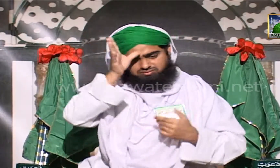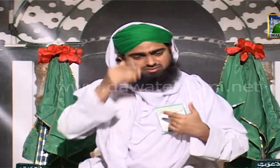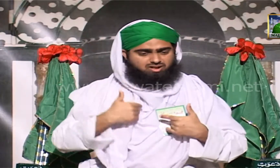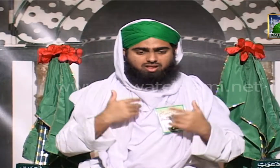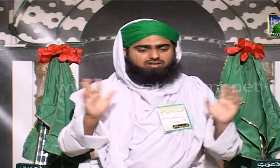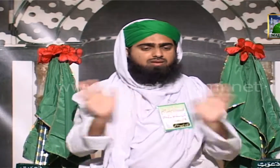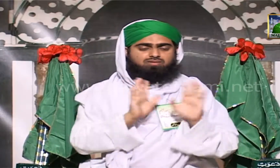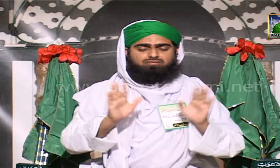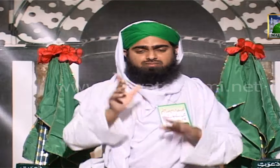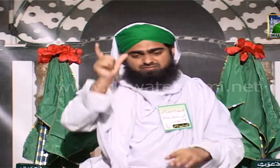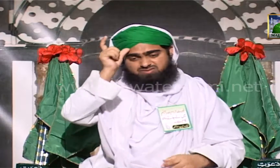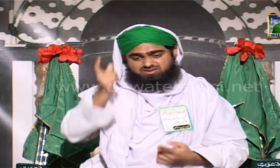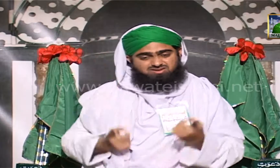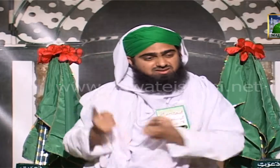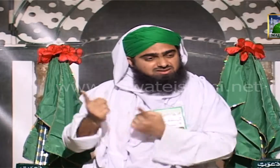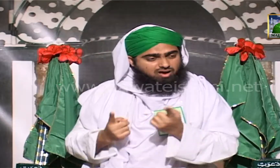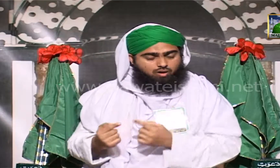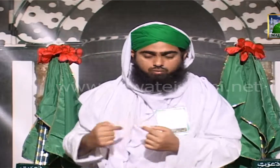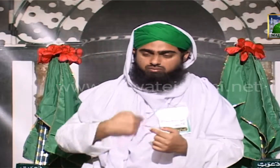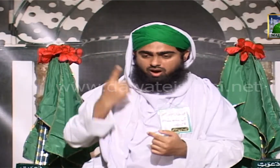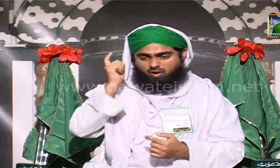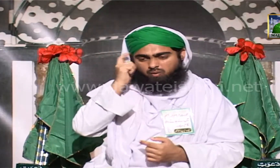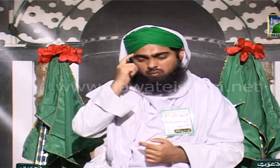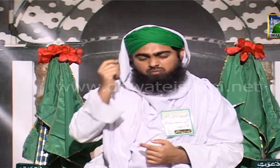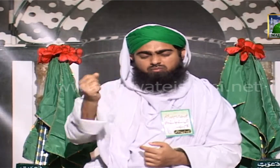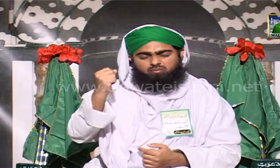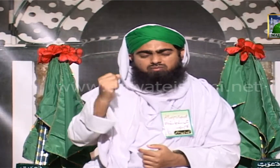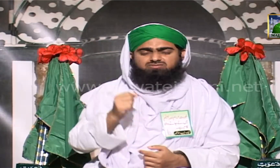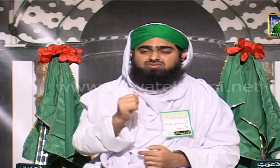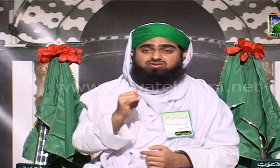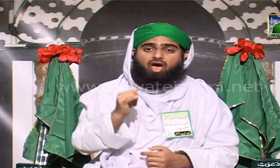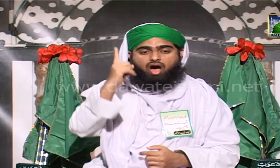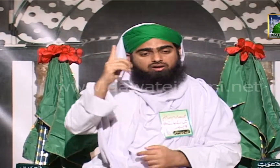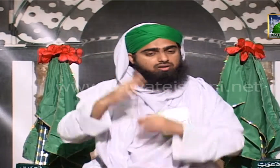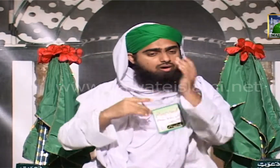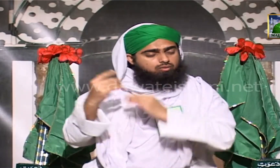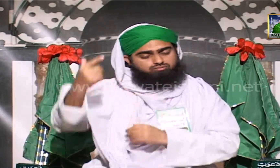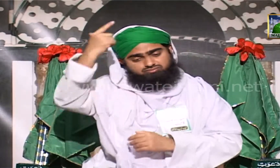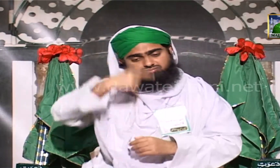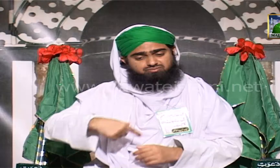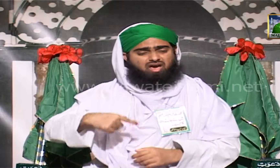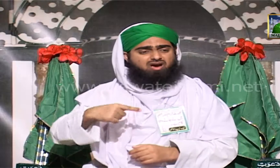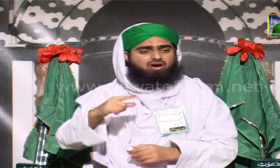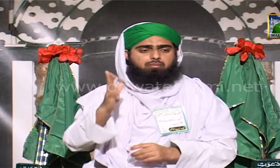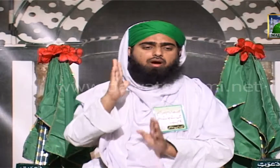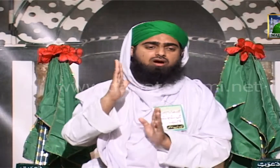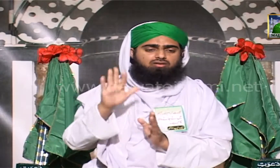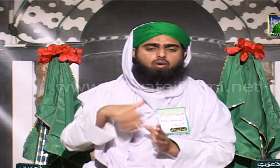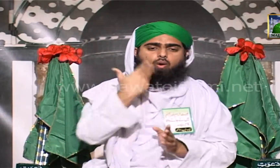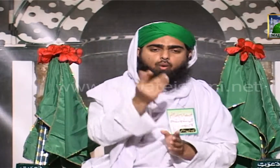کر کسی نے اپنے ذہن میں یہ بٹھا لیا ہے کہ اللہ عز و جل نے کسی اور کو مردہ زندہ کرنے کی